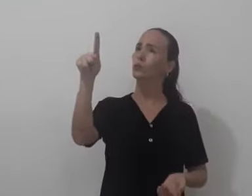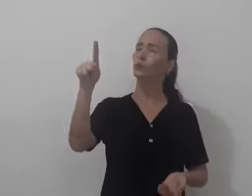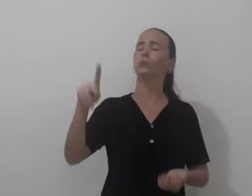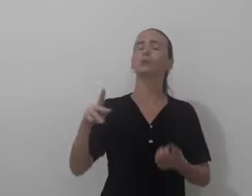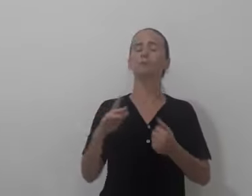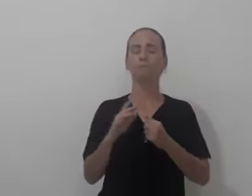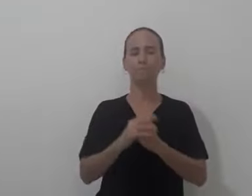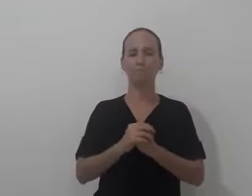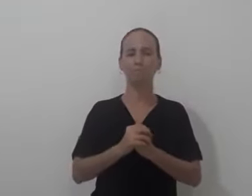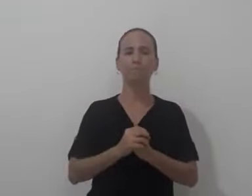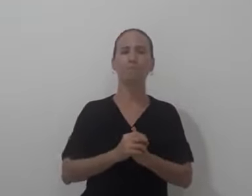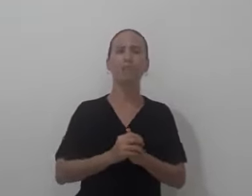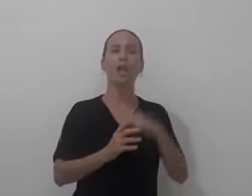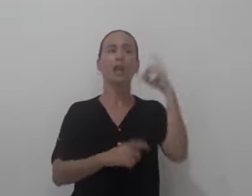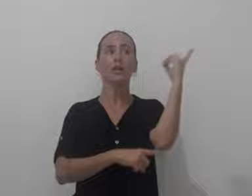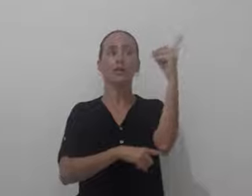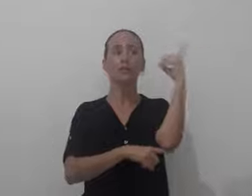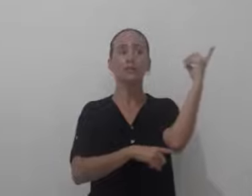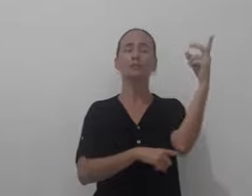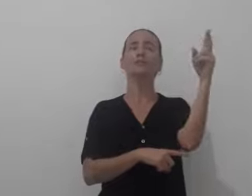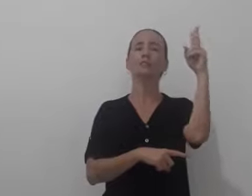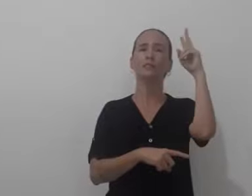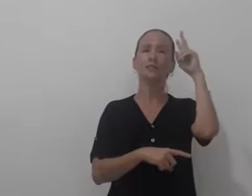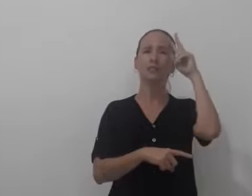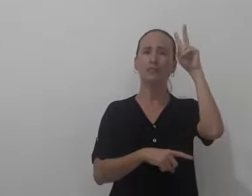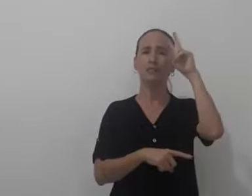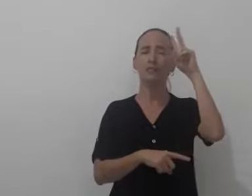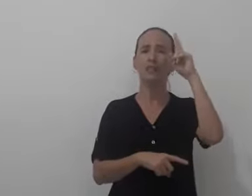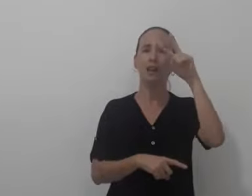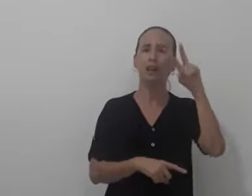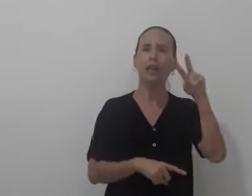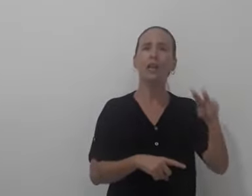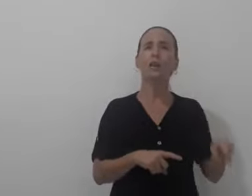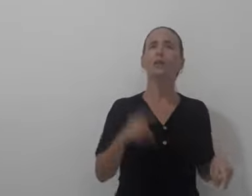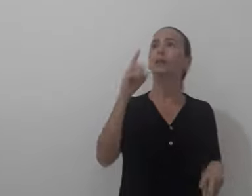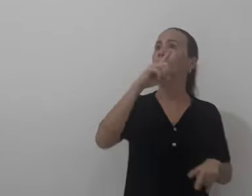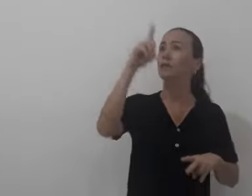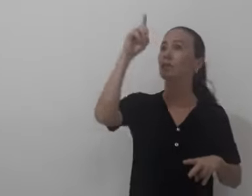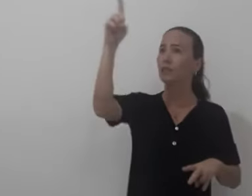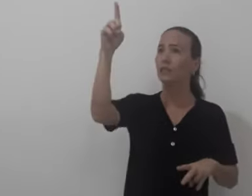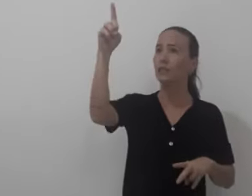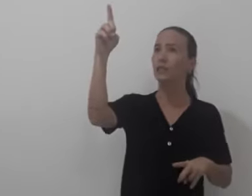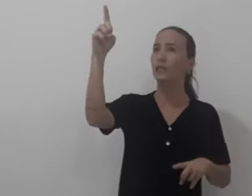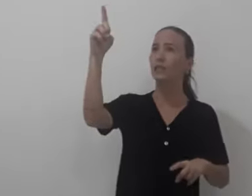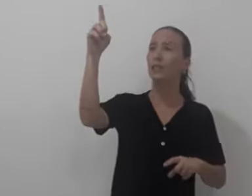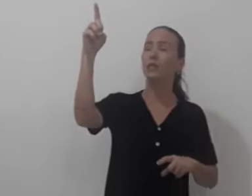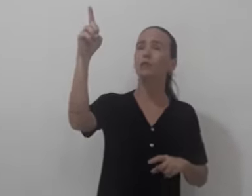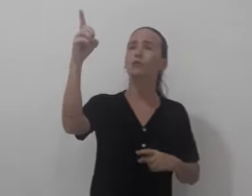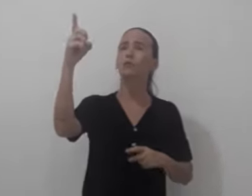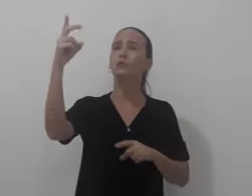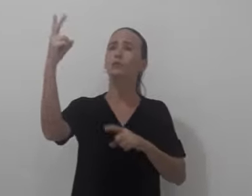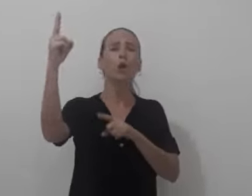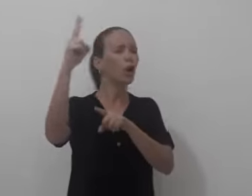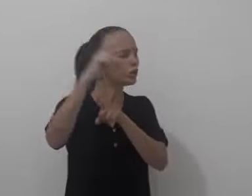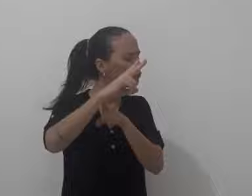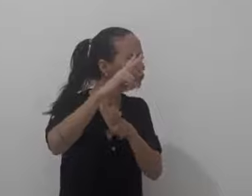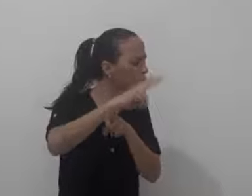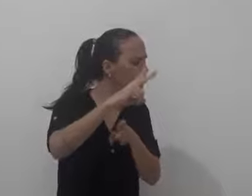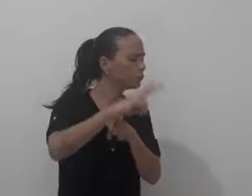verdade. Davi se lembra que Deus o ouviu, Davi se lembra da graça de Deus. E Davi se lembra que é